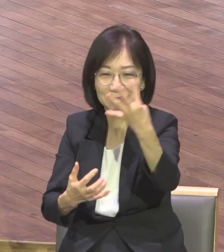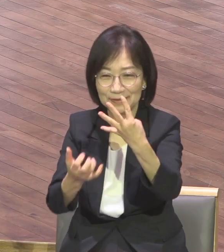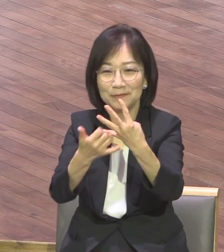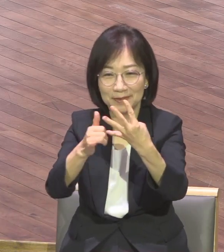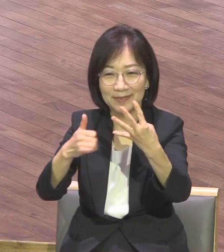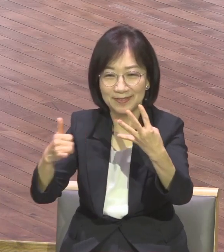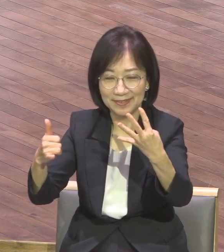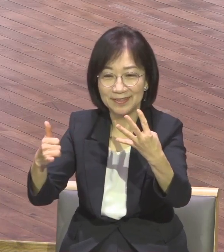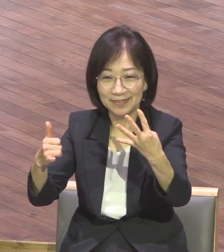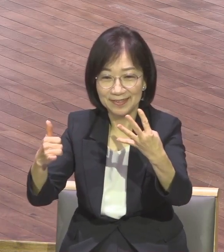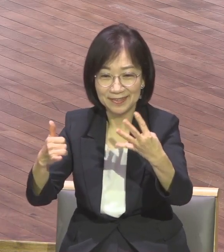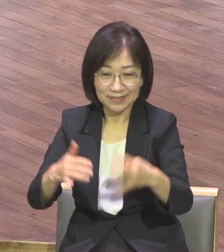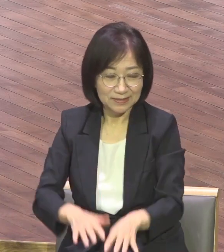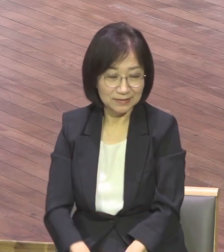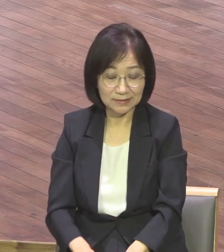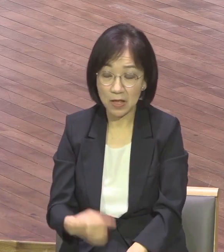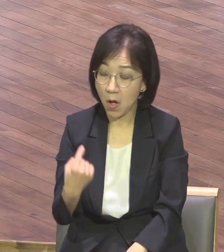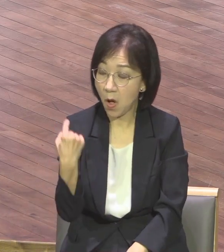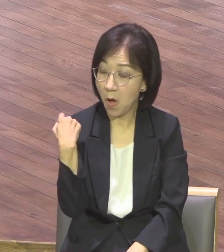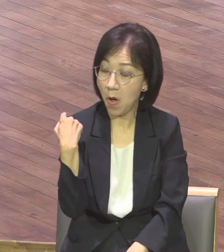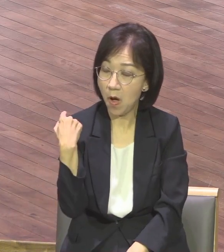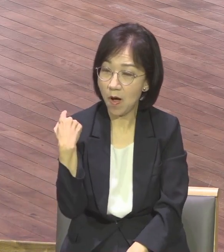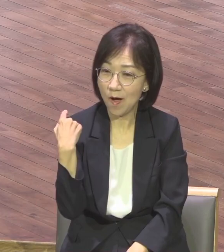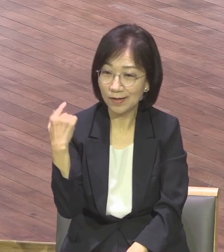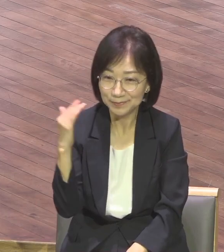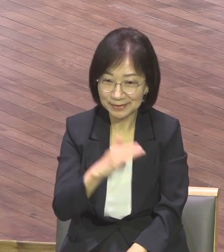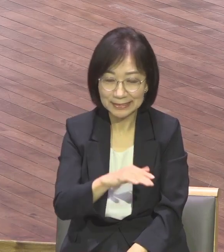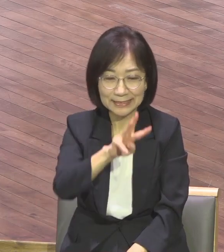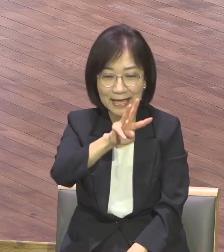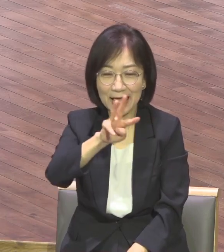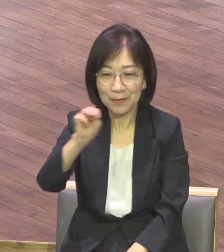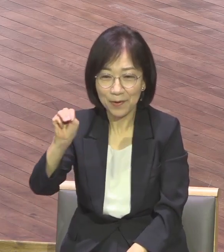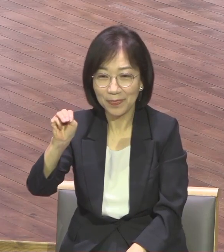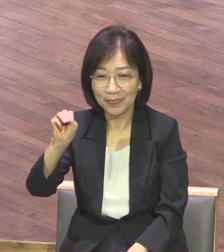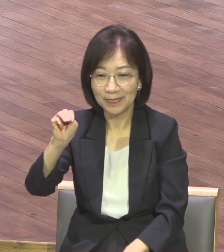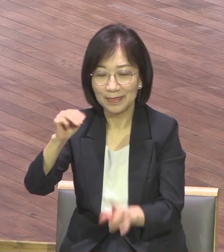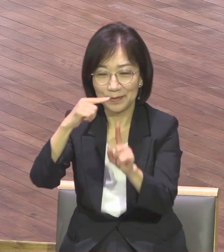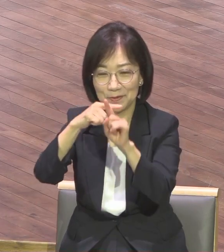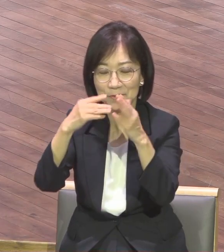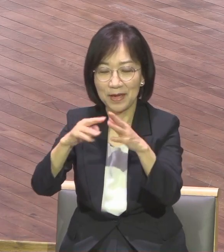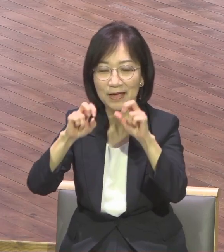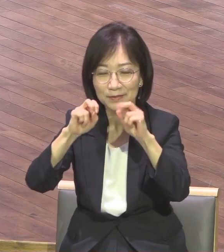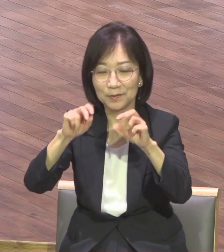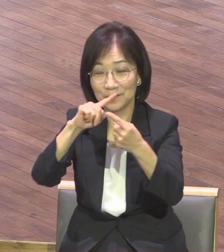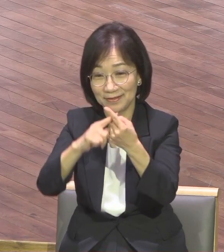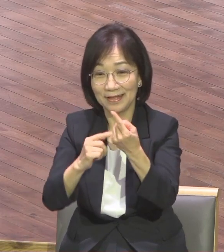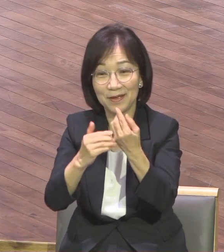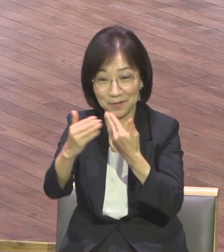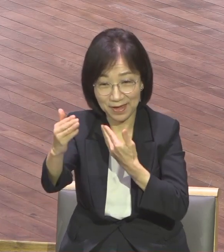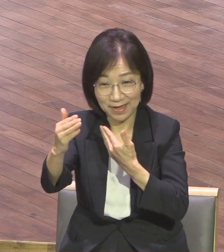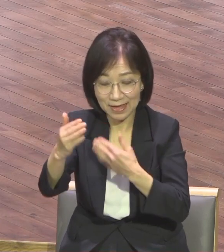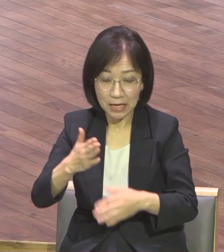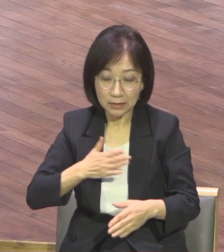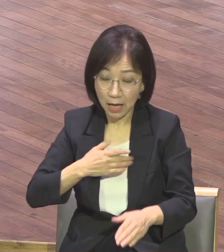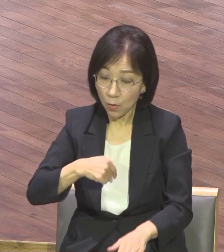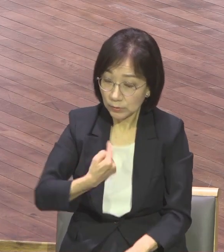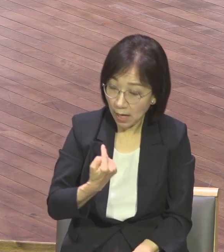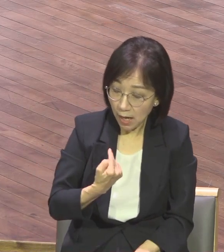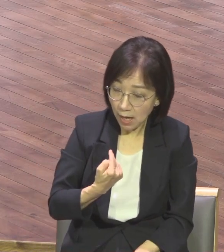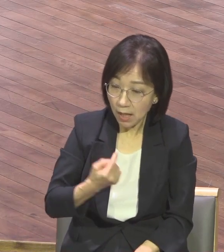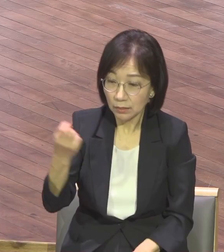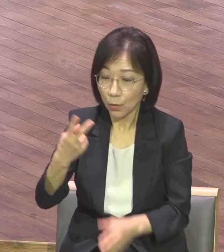자, 어제부터는 우리 본격적으로 여원 선교 대회가 나 혼자 가야 하는 길, 함께 가는 길이란